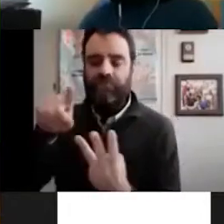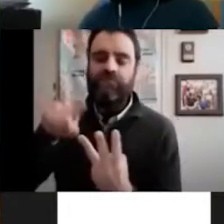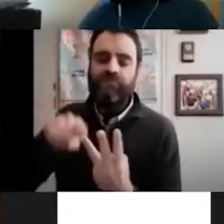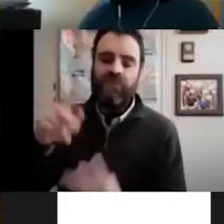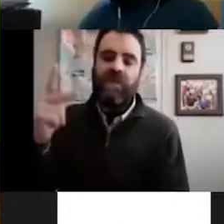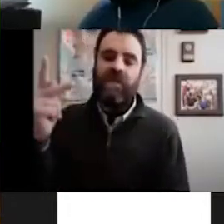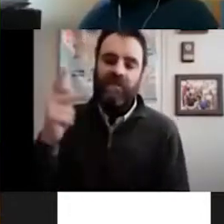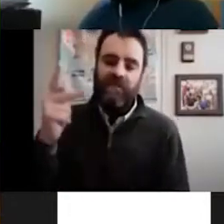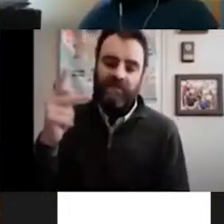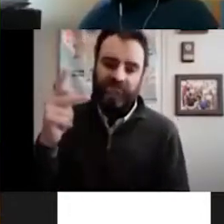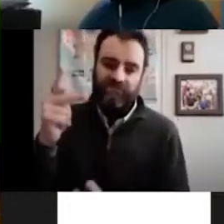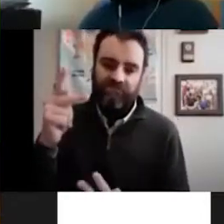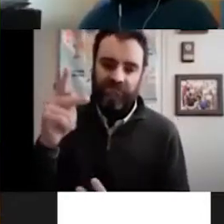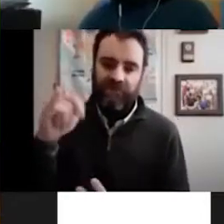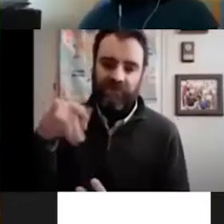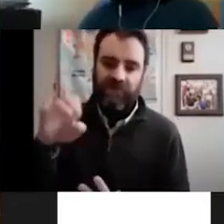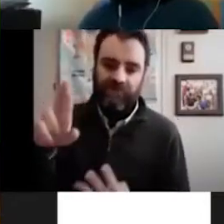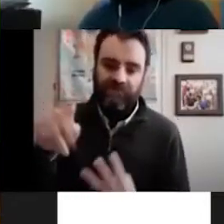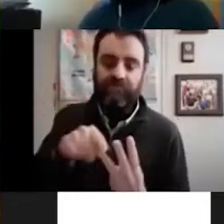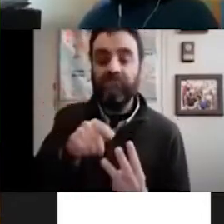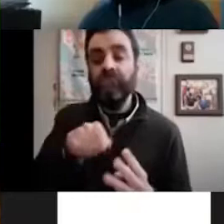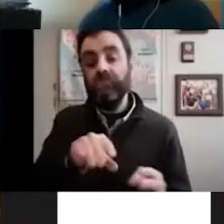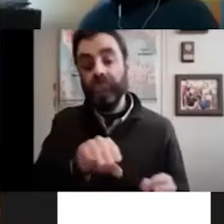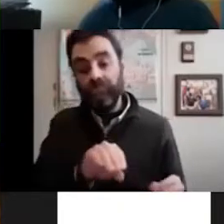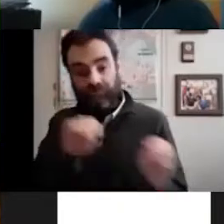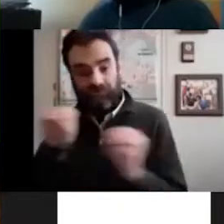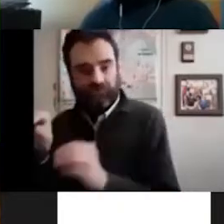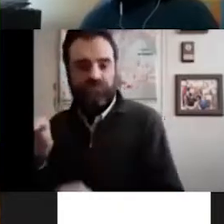transición. Y luego está el kinder.